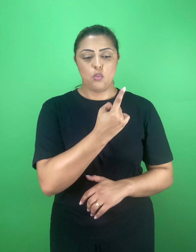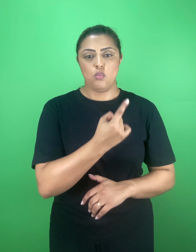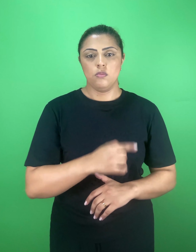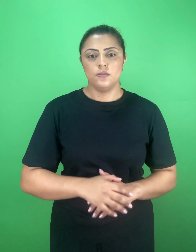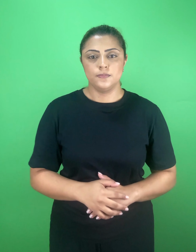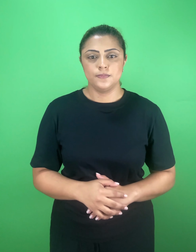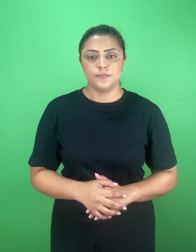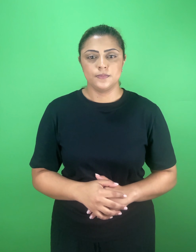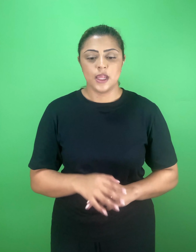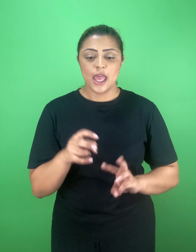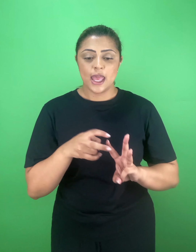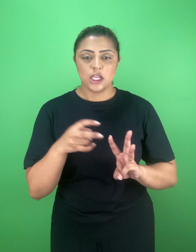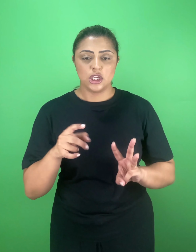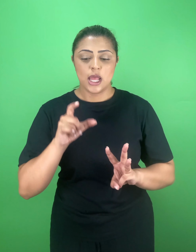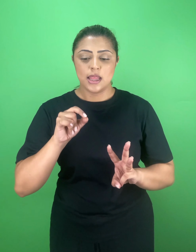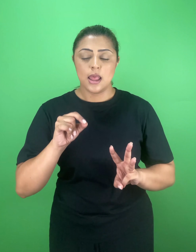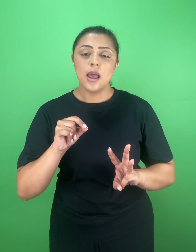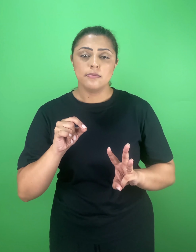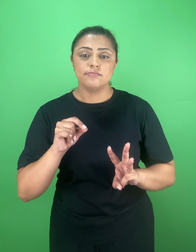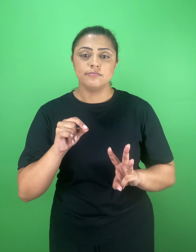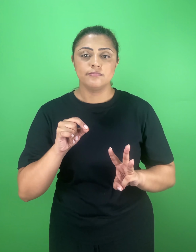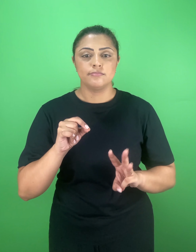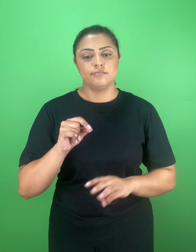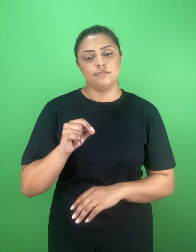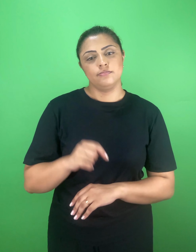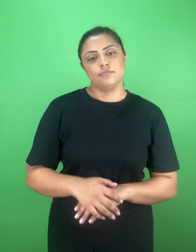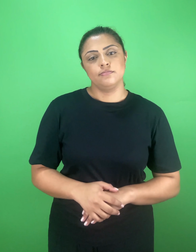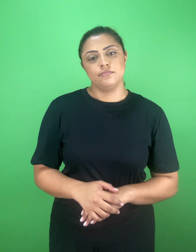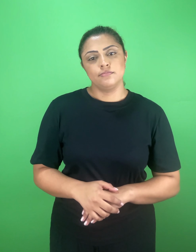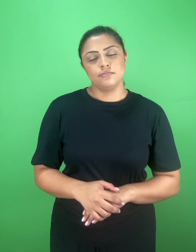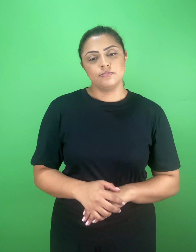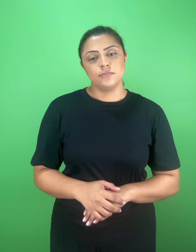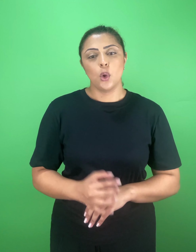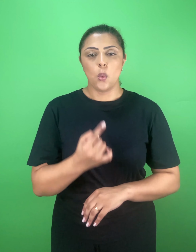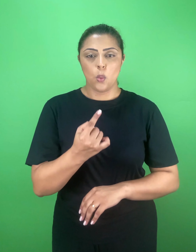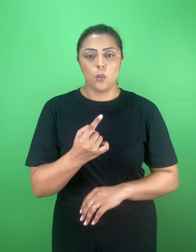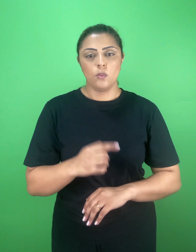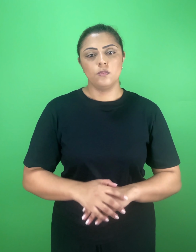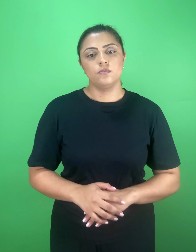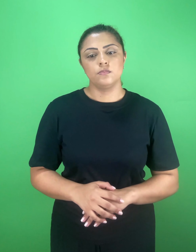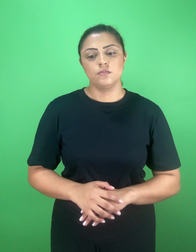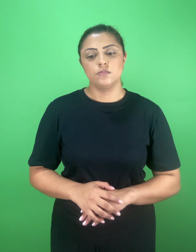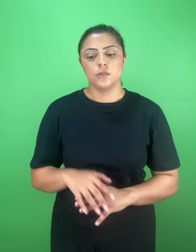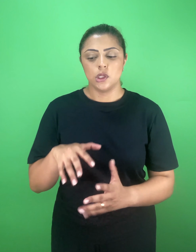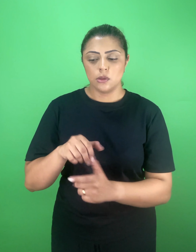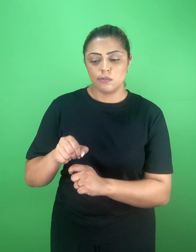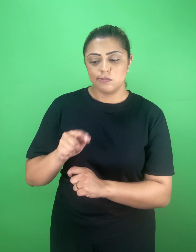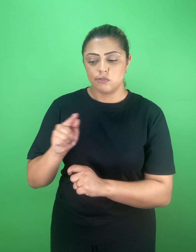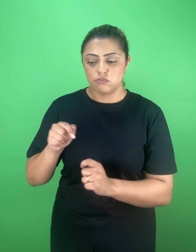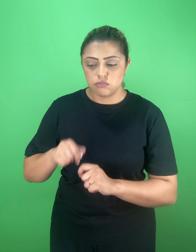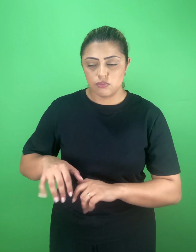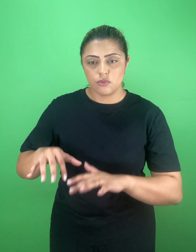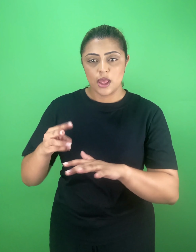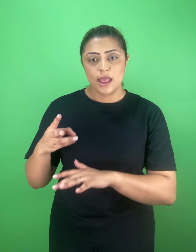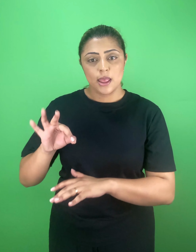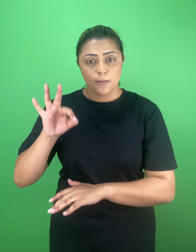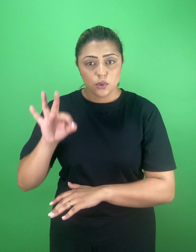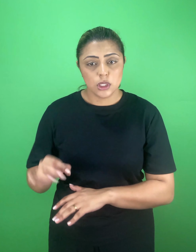Indígenas 40% 40%% 40% 40 40% 41. Ampla